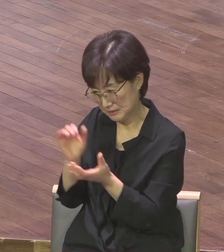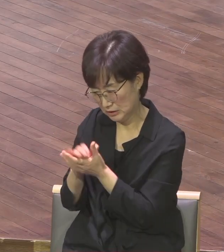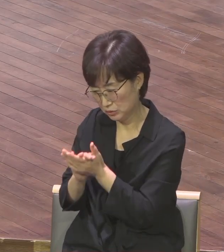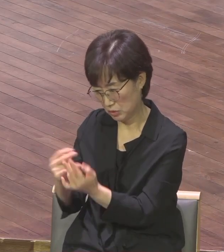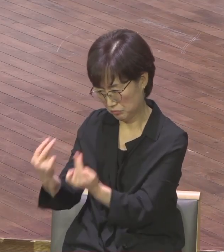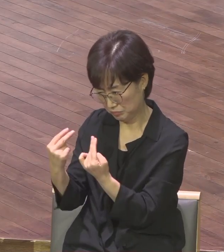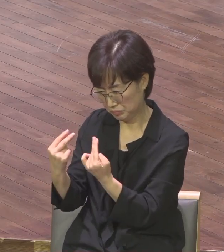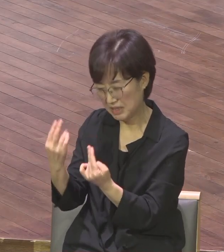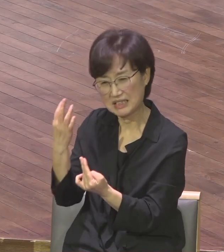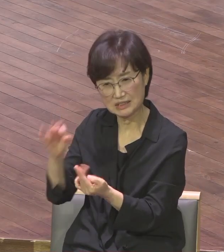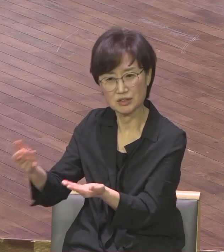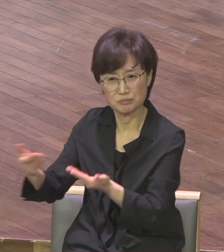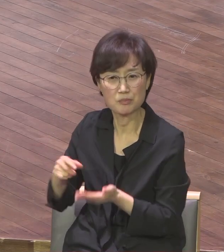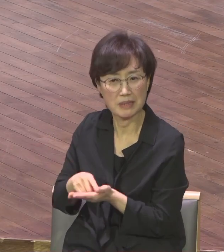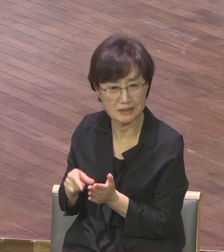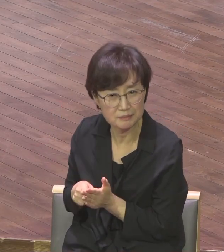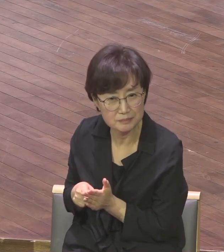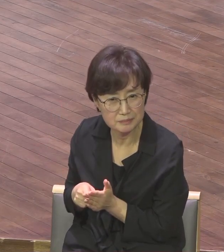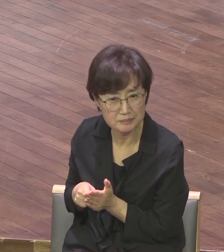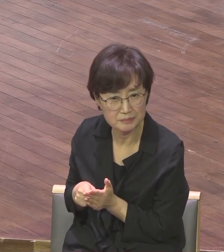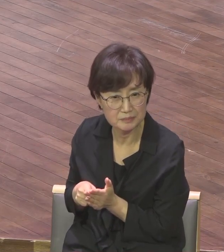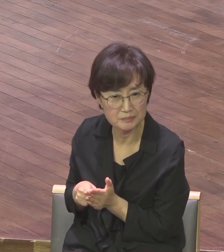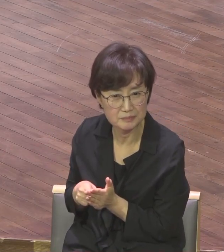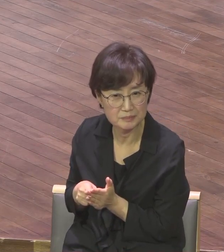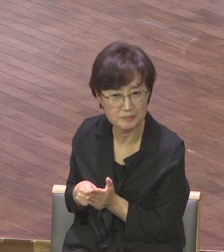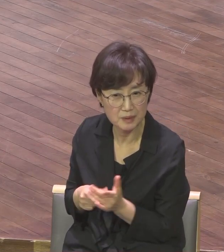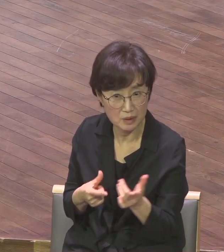야 다르구나. 너는 달라.